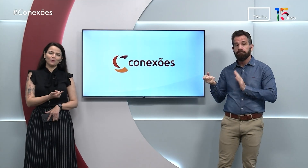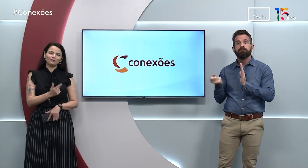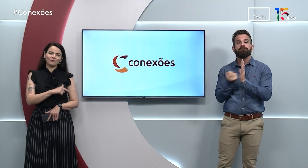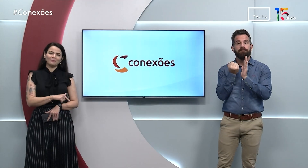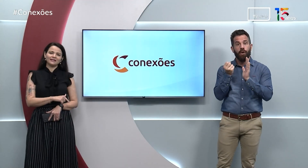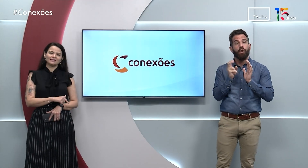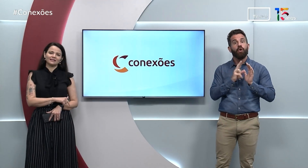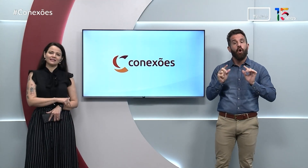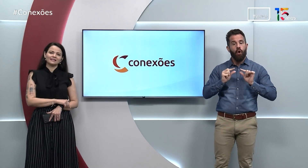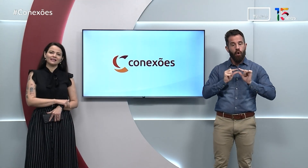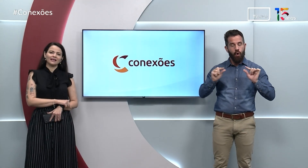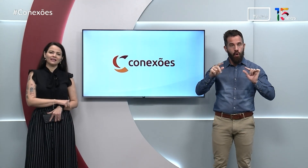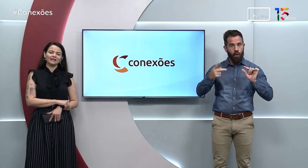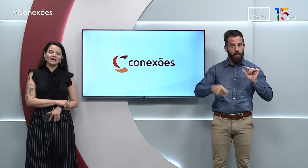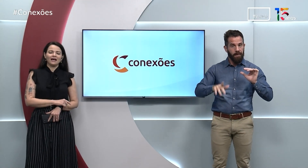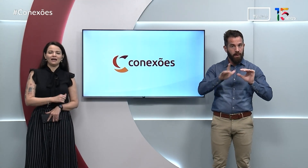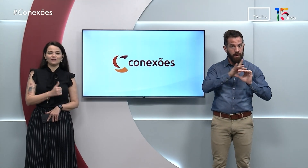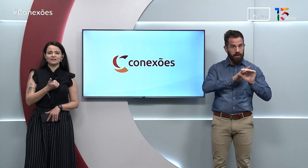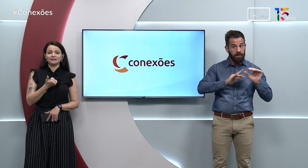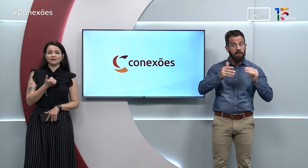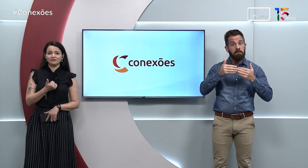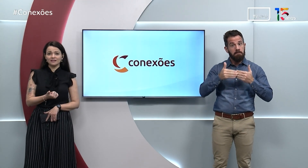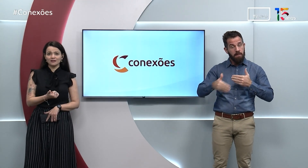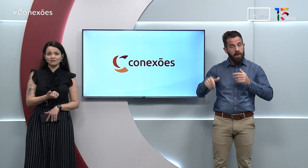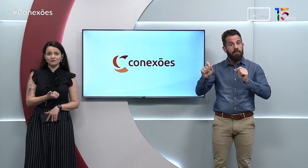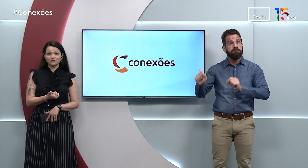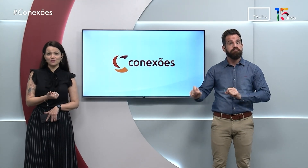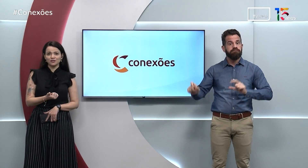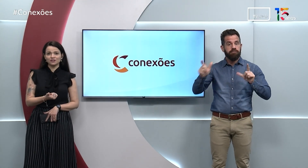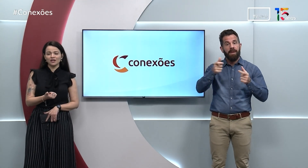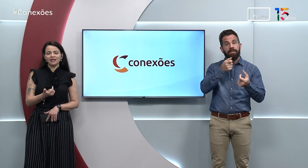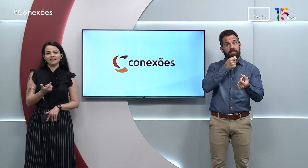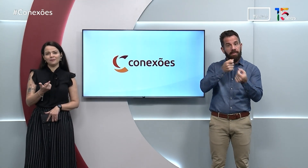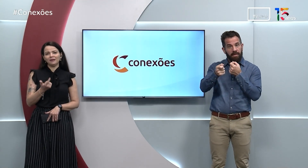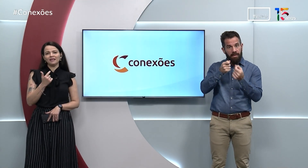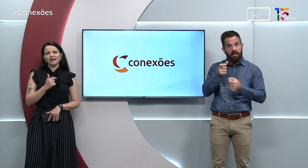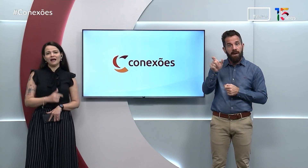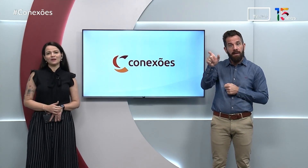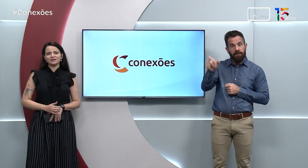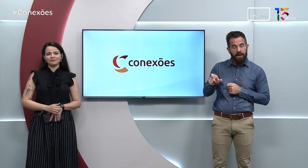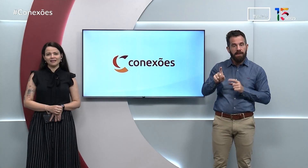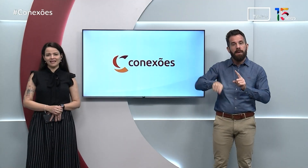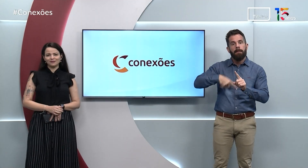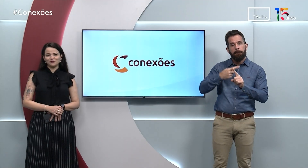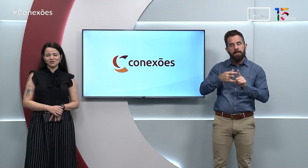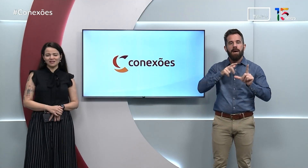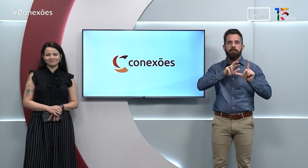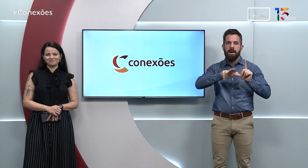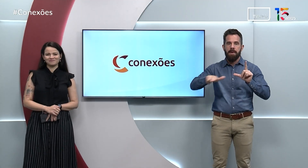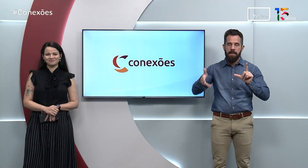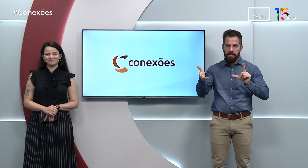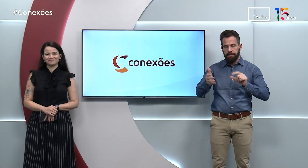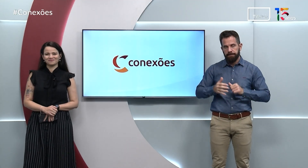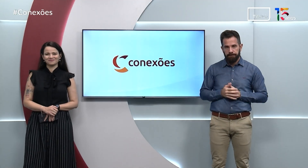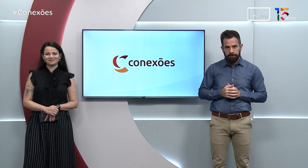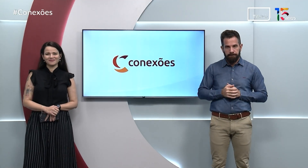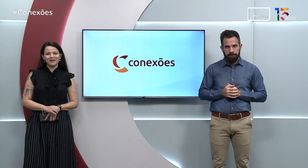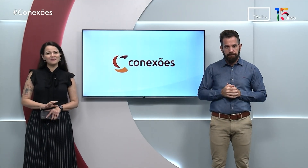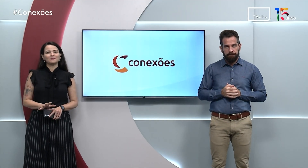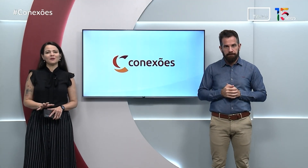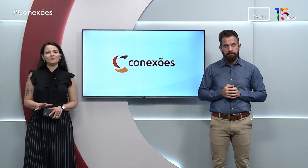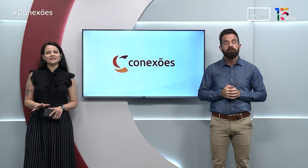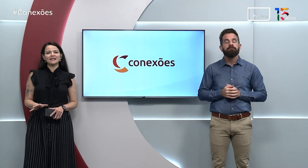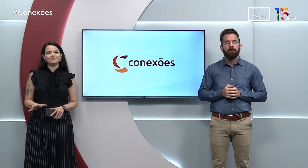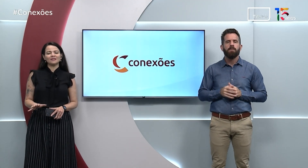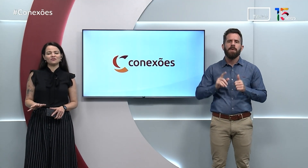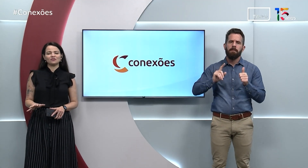daqui a pouco vão aparecer nesta tela a nossa entrevista ao vivo de hoje e também a nossa matéria do dia.